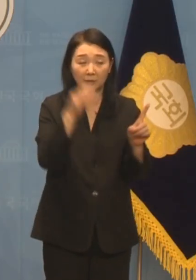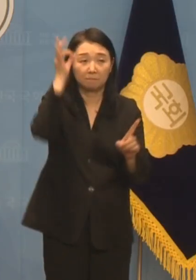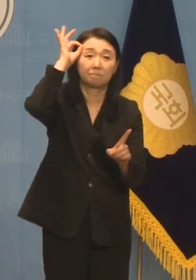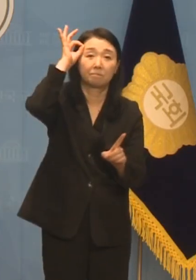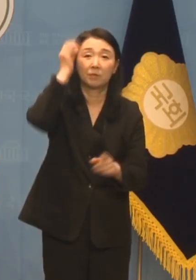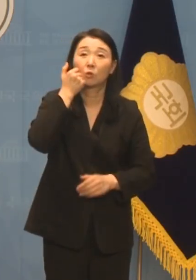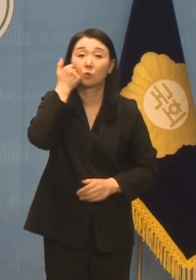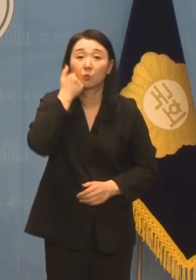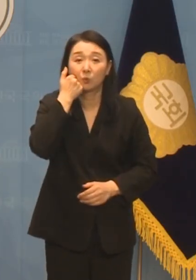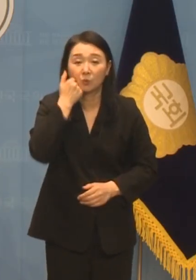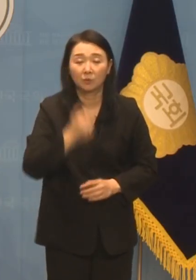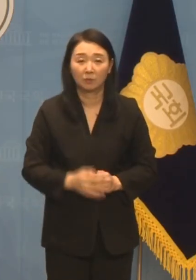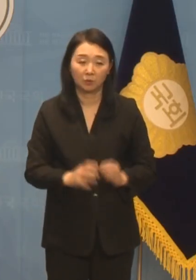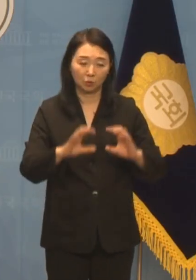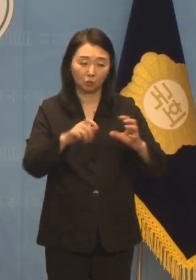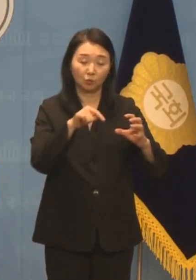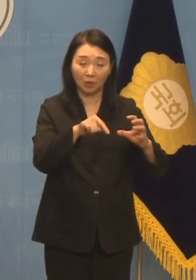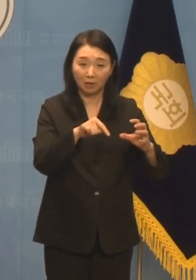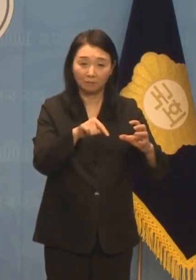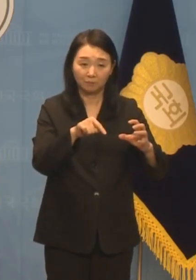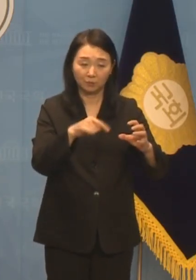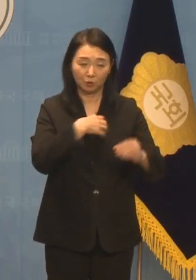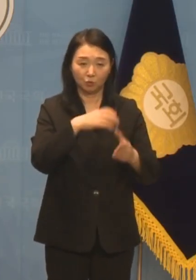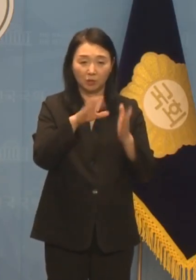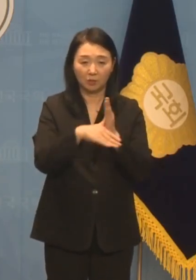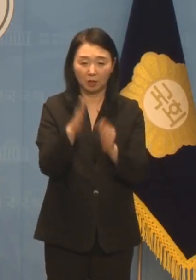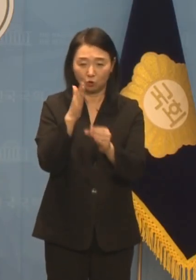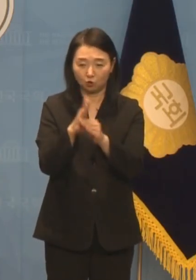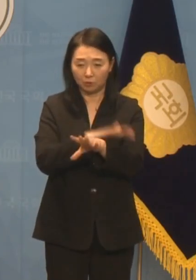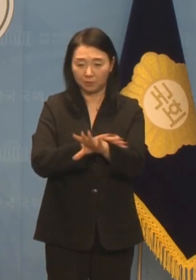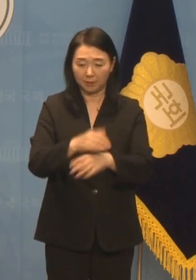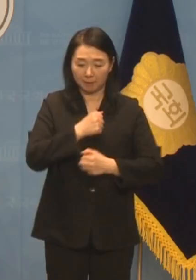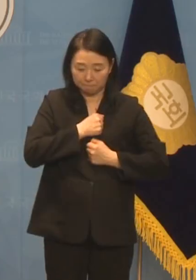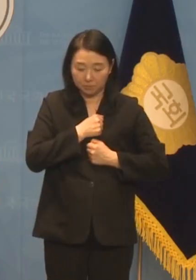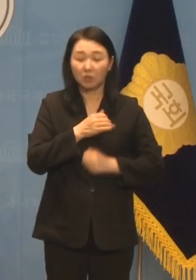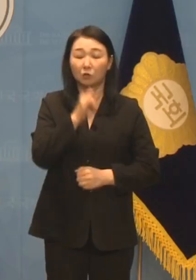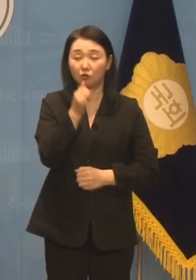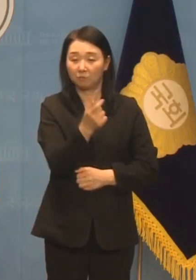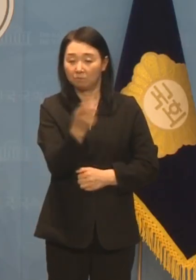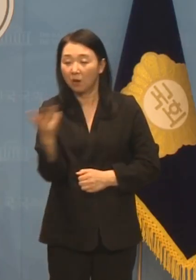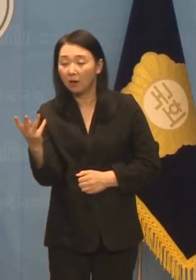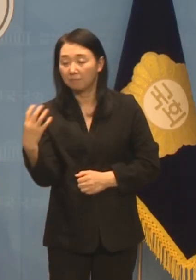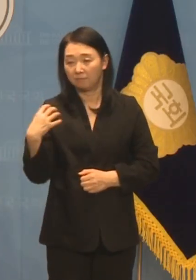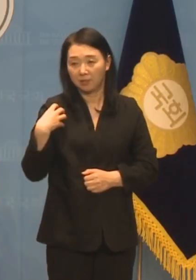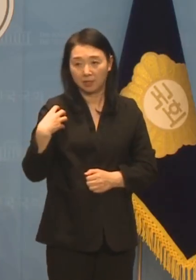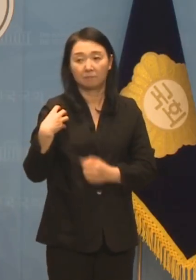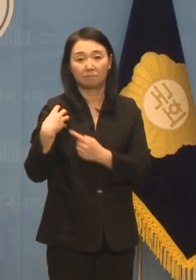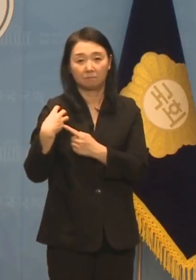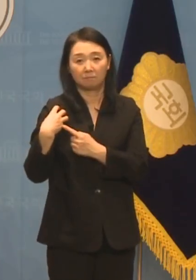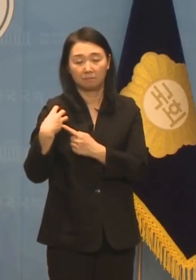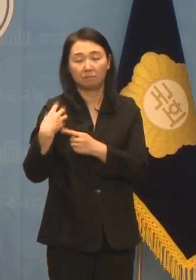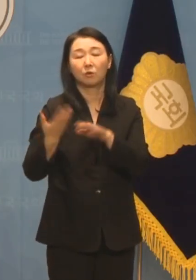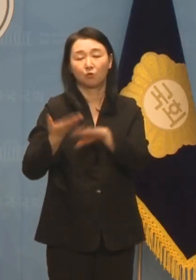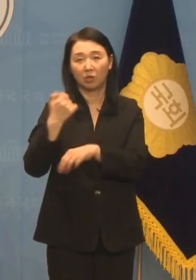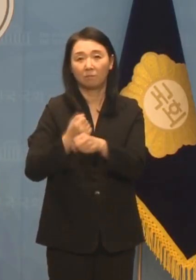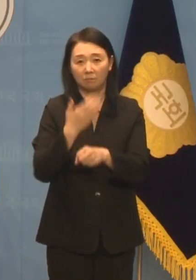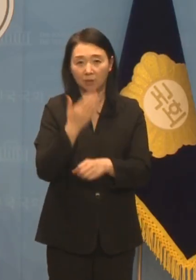떠올립니다. 국가는 위기 때 중심을 지킬 수 있는 몇 사람들의 책임감 위에